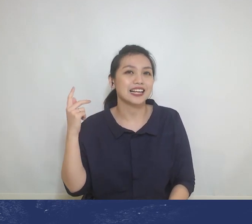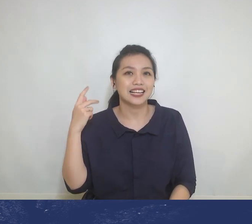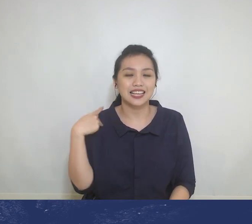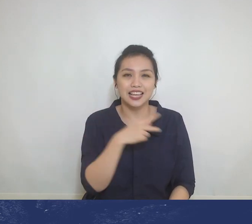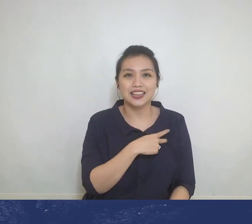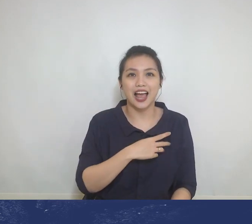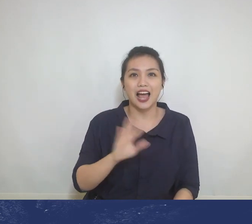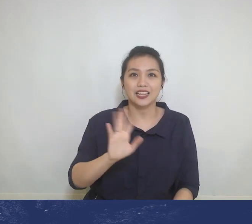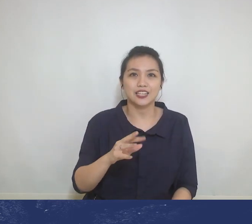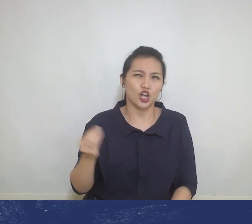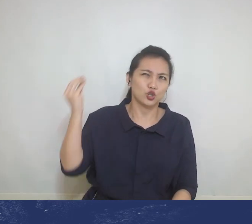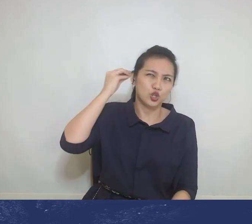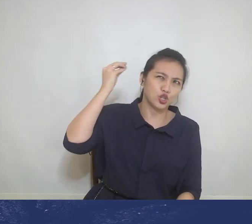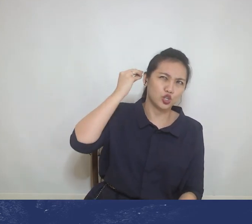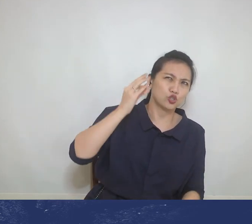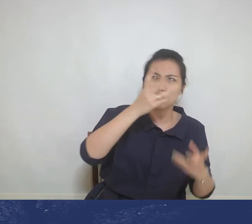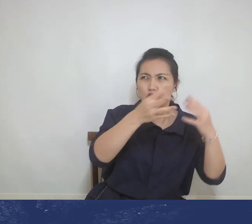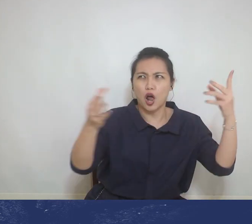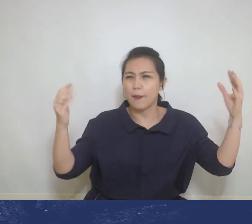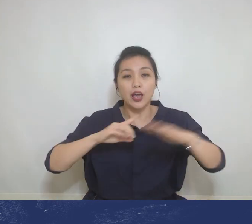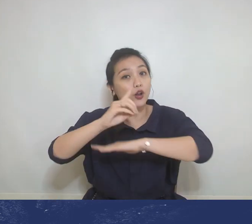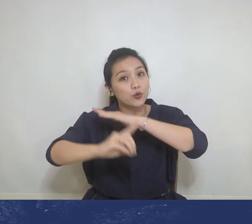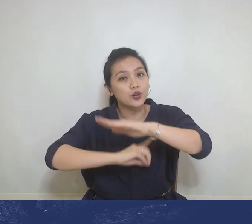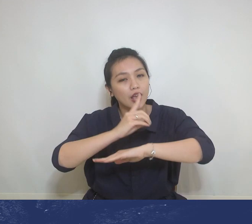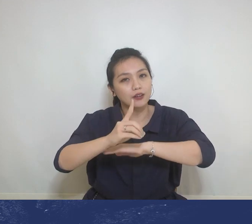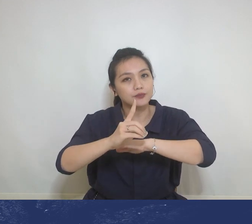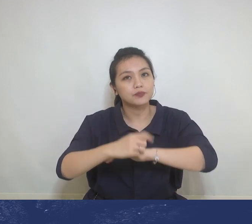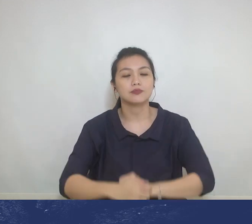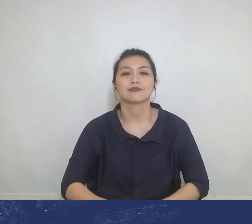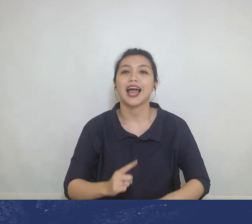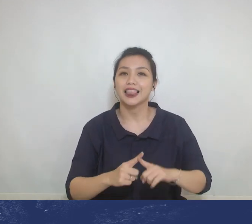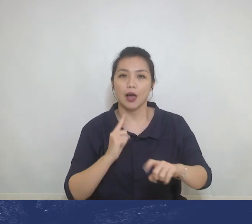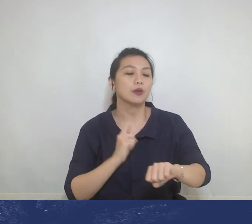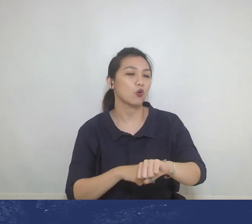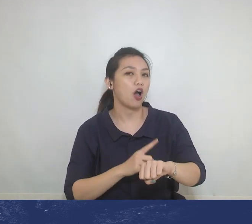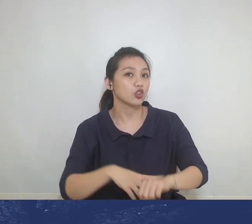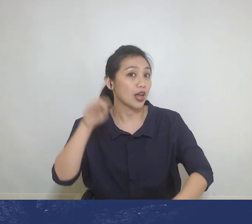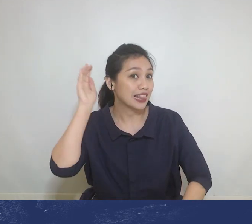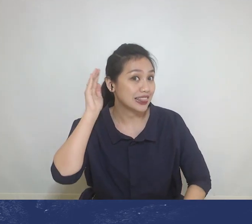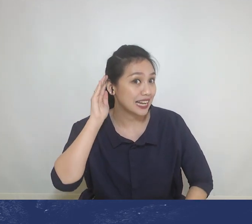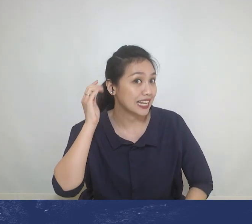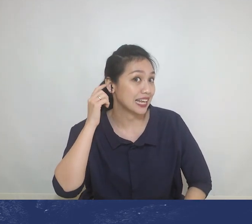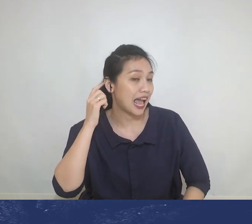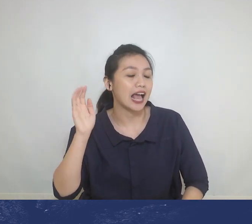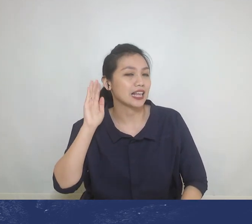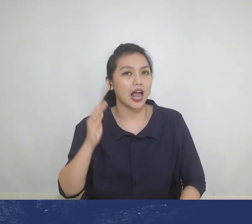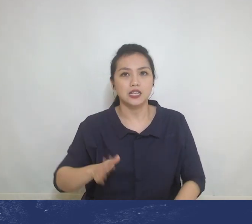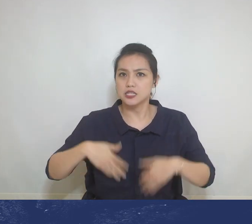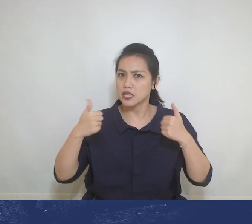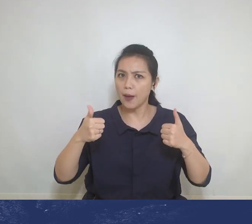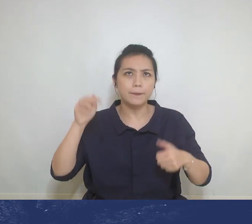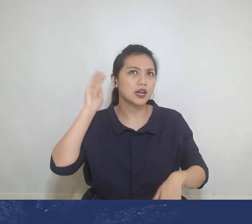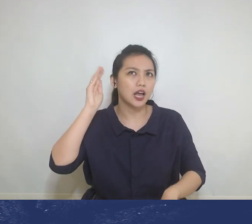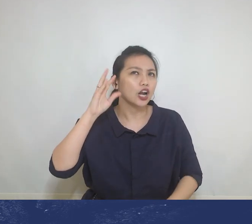tidak terisi oleh keramaian dunia. Tapi telinga kita itu sudah siap untuk mendengar suara Tuhan. Ketika sekitar